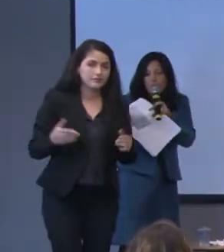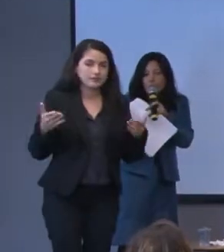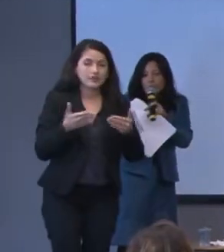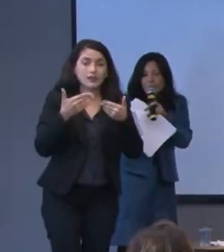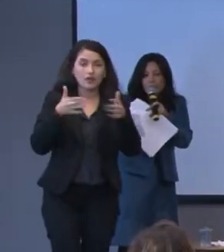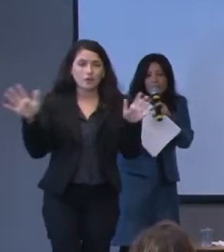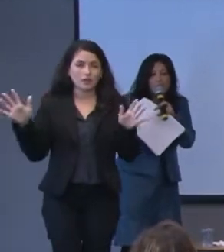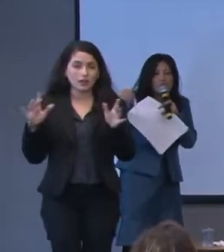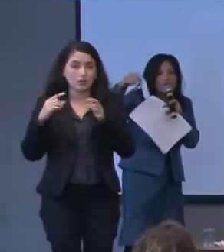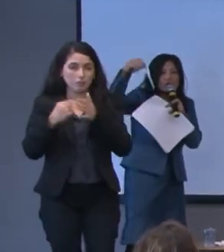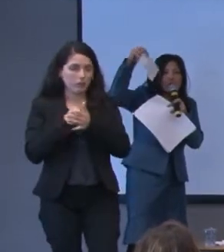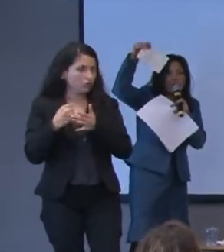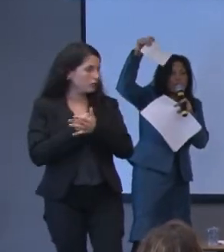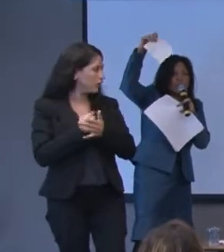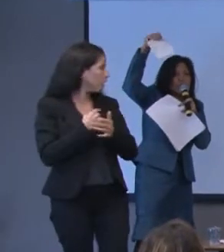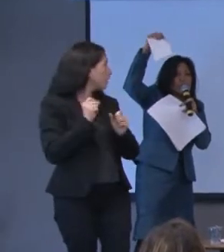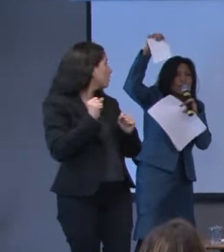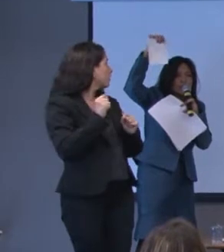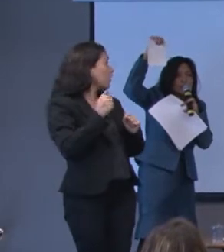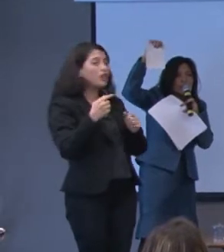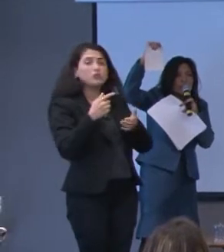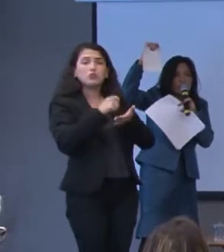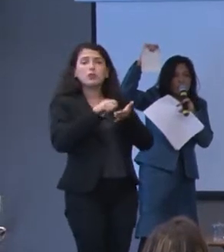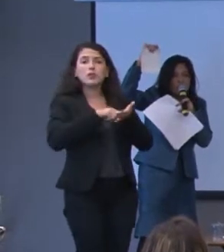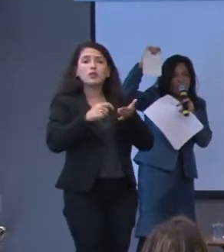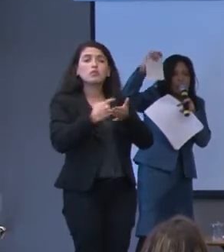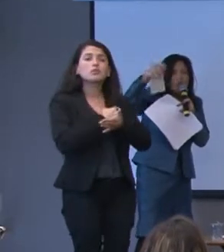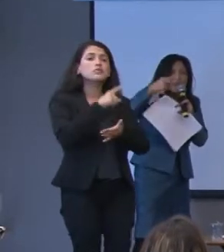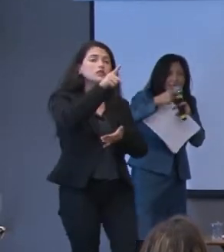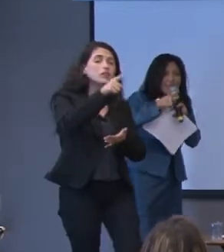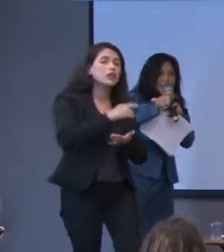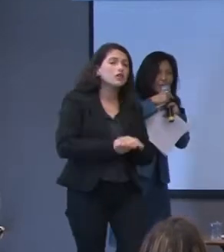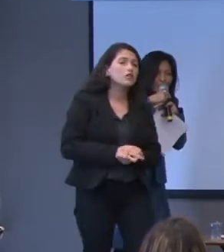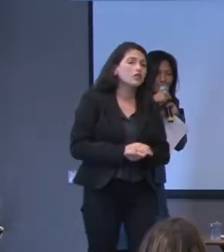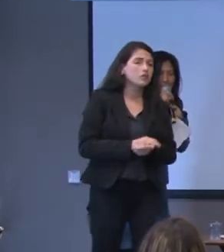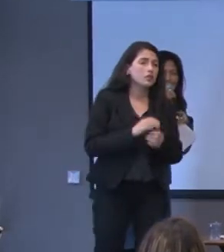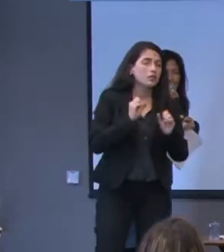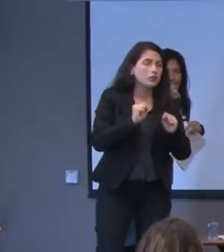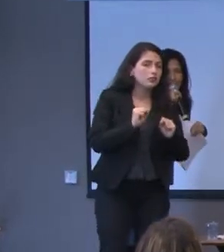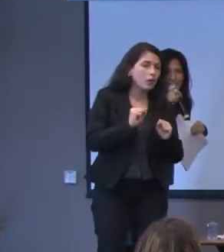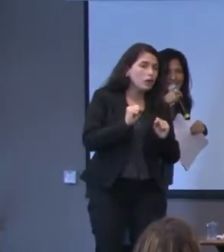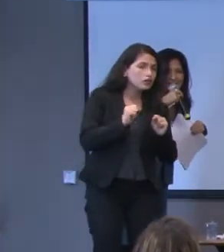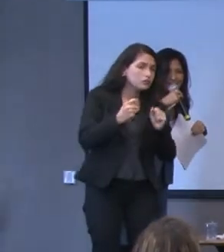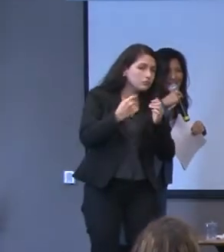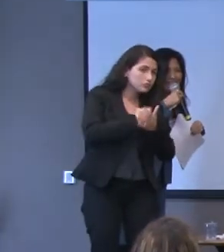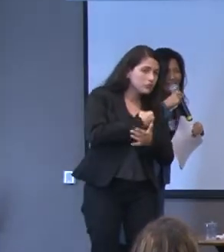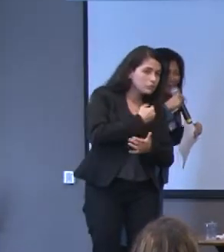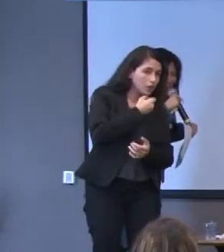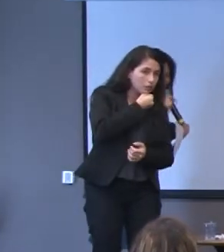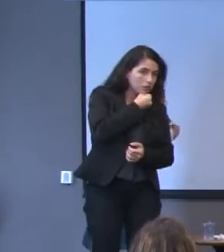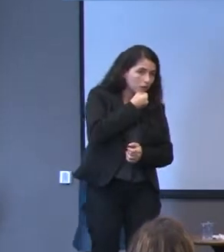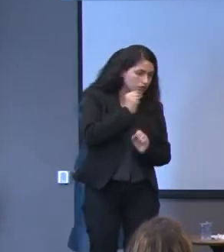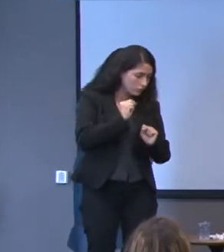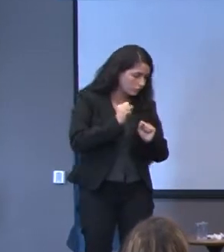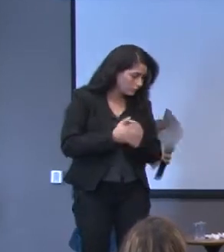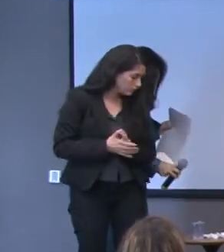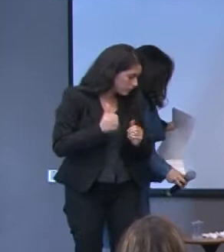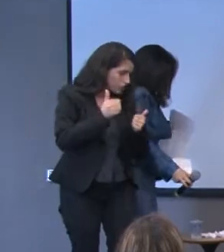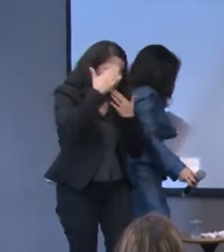uma pergunta. Por favor, quem me mandou a pergunta sobre inclusão de surdo? Será que você pode fazer a sua pergunta? Pode ser?